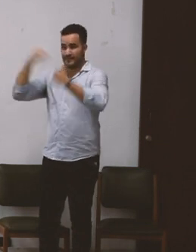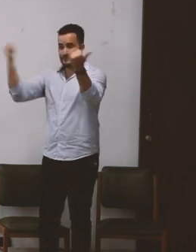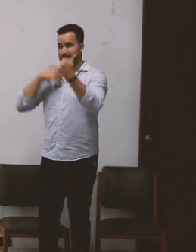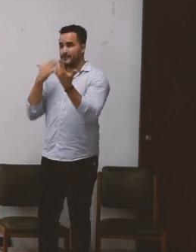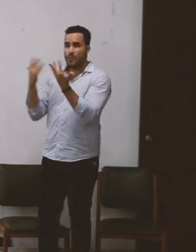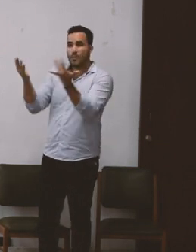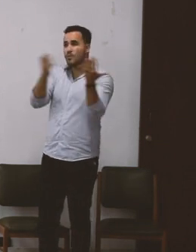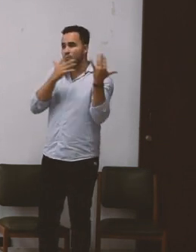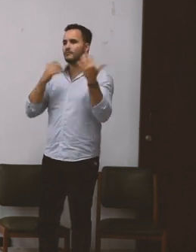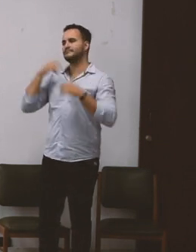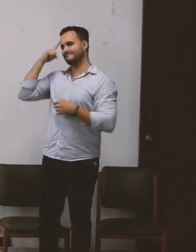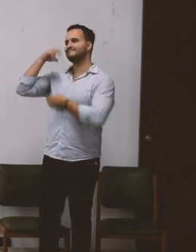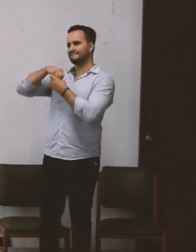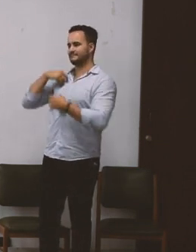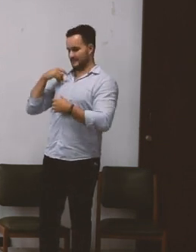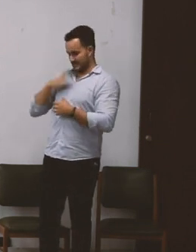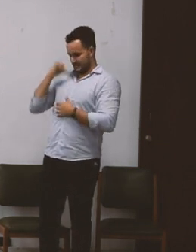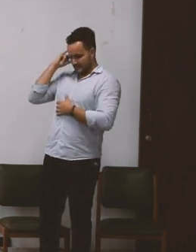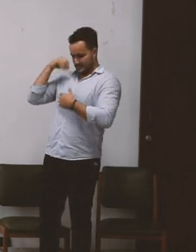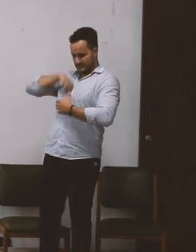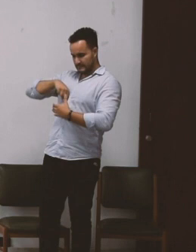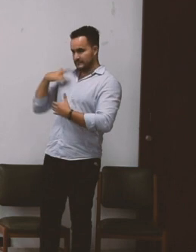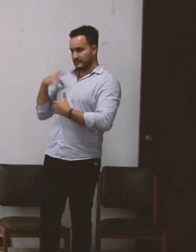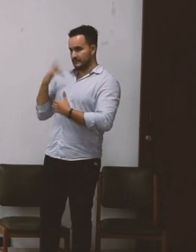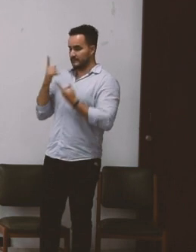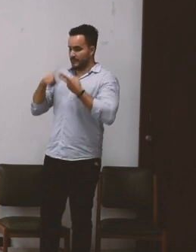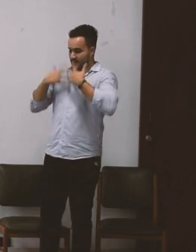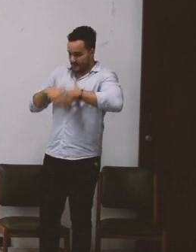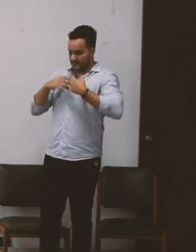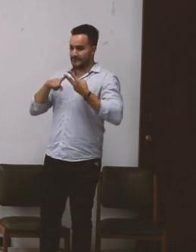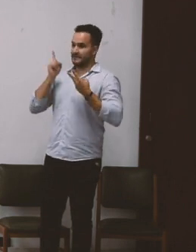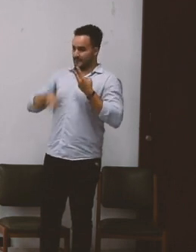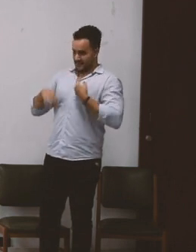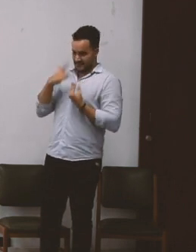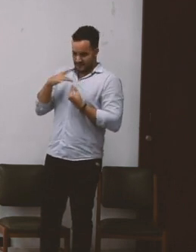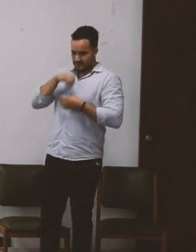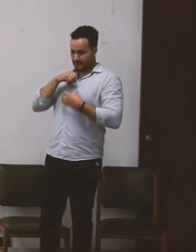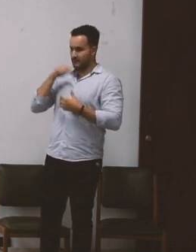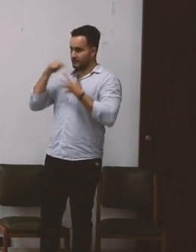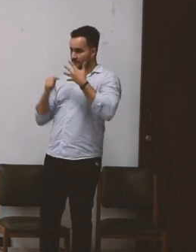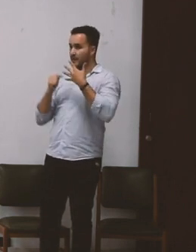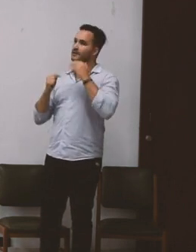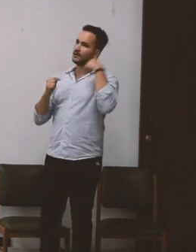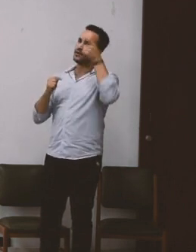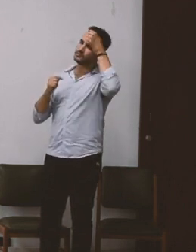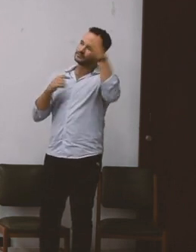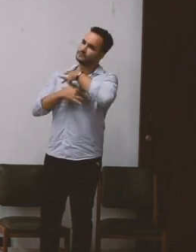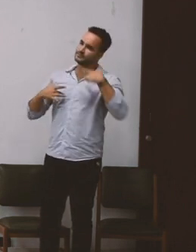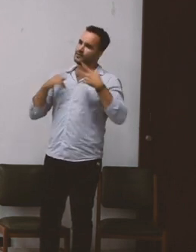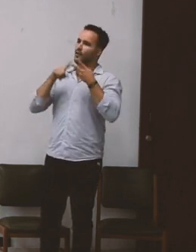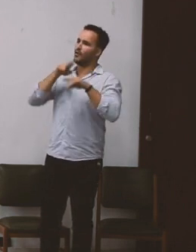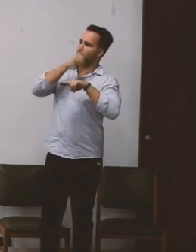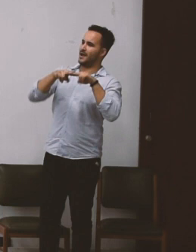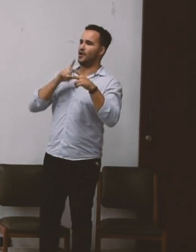continuo psicológico, funcional-disfuncional y en consecuencia también el de los continuos salud-enfermedad, normalidad y